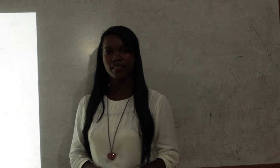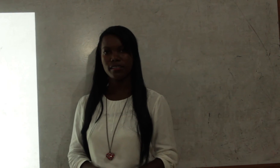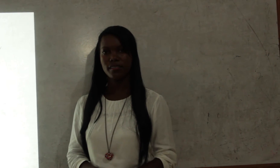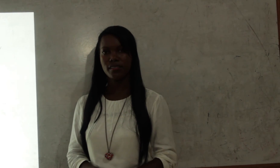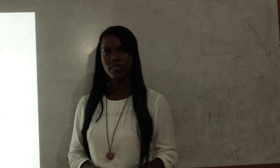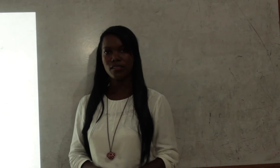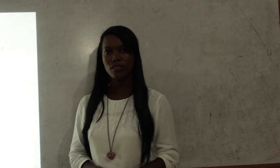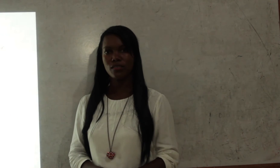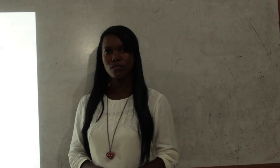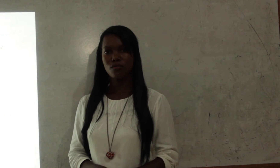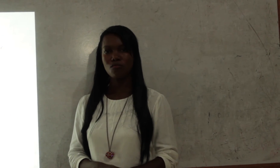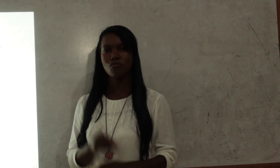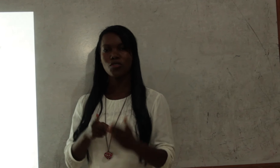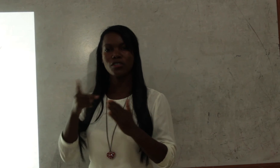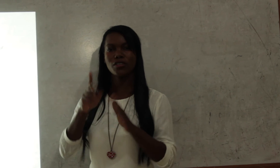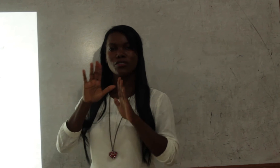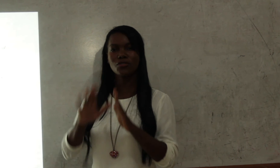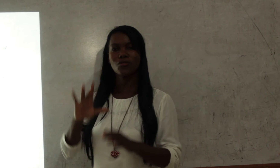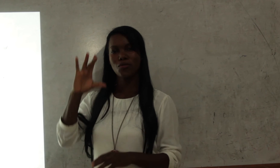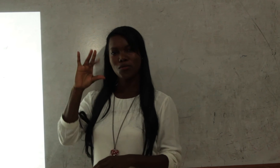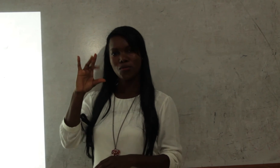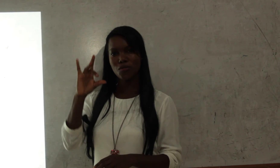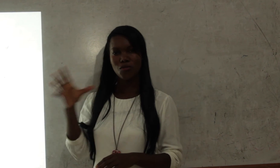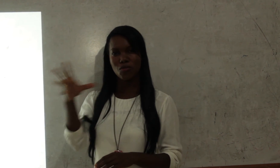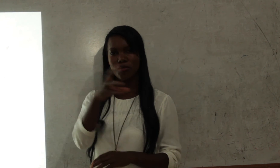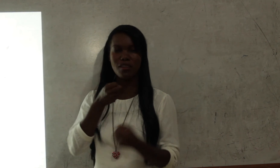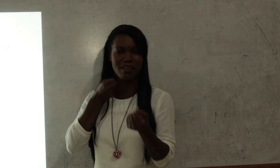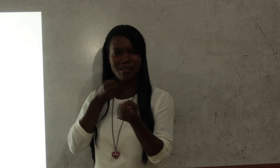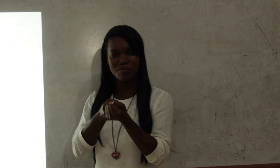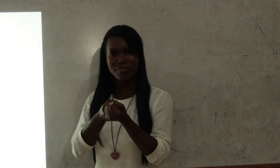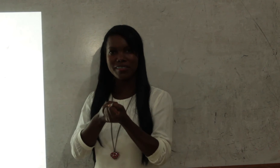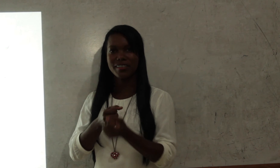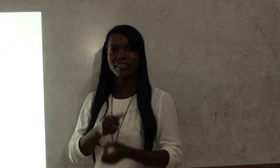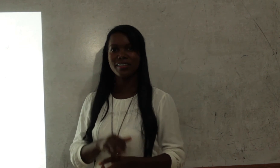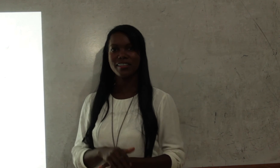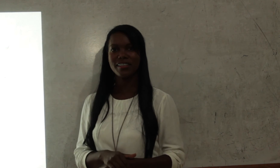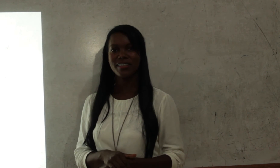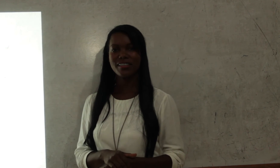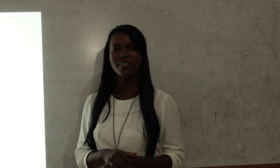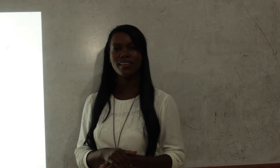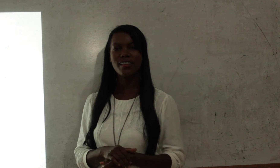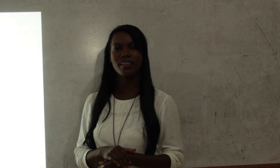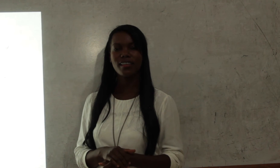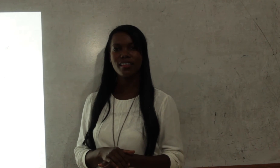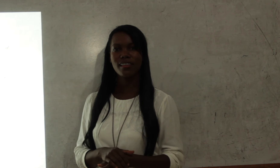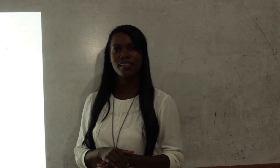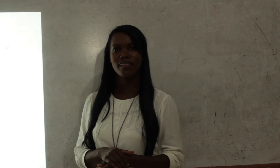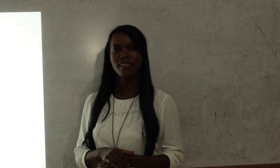Proyecto Accesibilidad Digital, Fundación Todos Podemos Ayudar, y apoyado por la